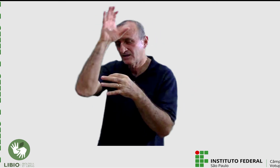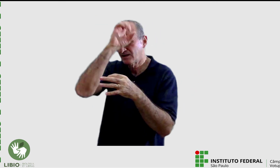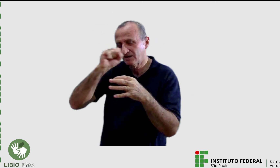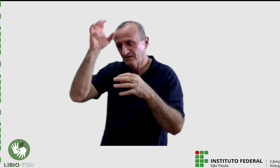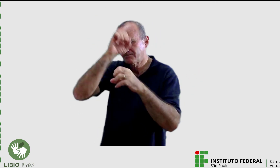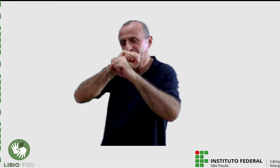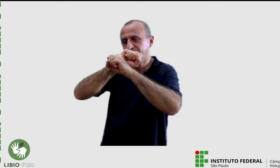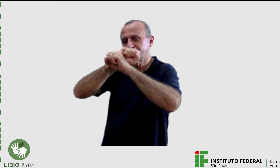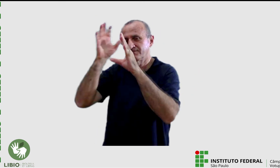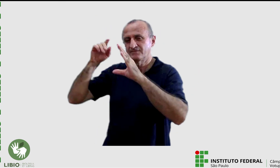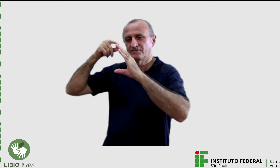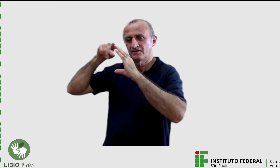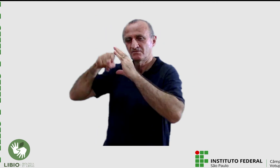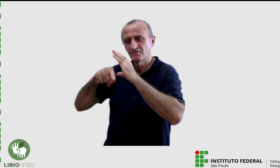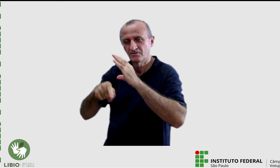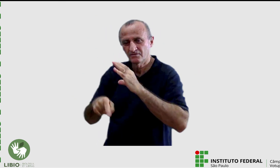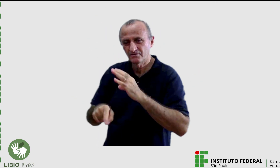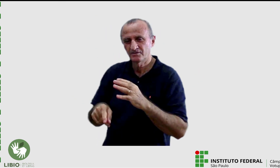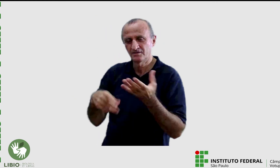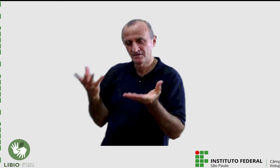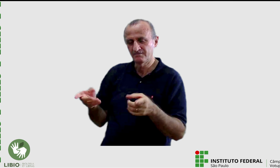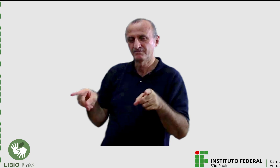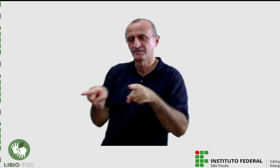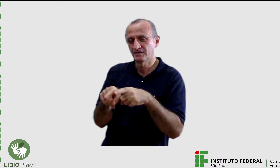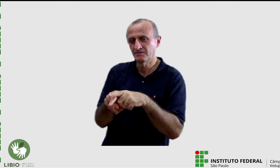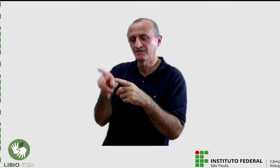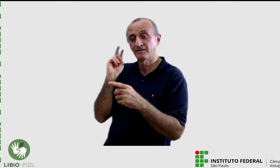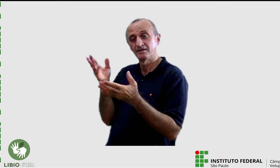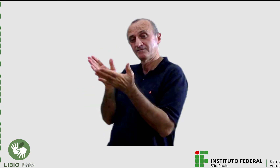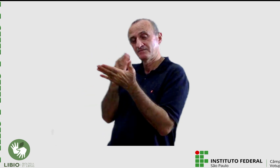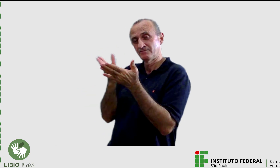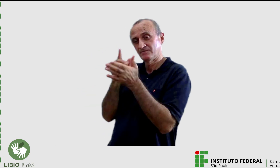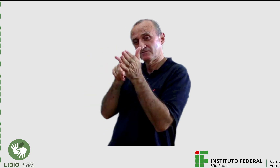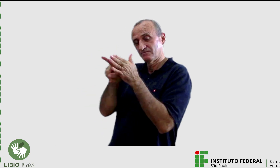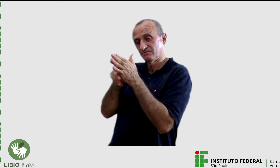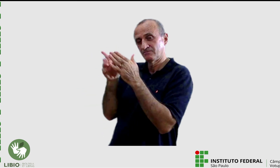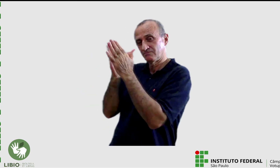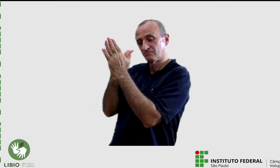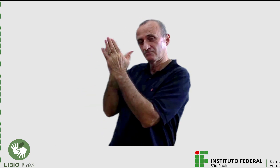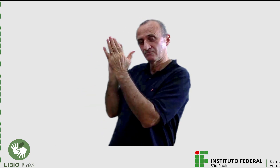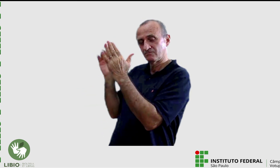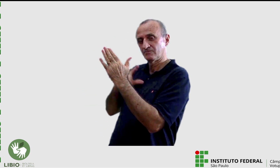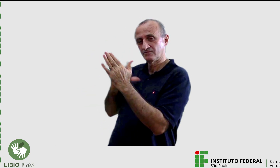mais profundidade. E também tem a nossa referência bibliográfica. Veja. Tchau, tchau. Um abraço.